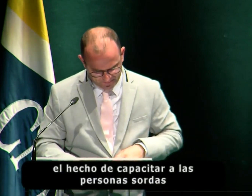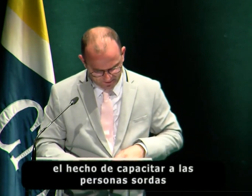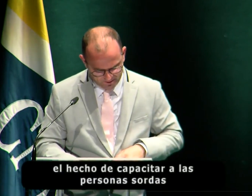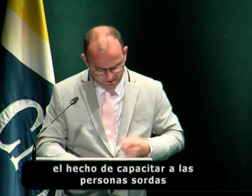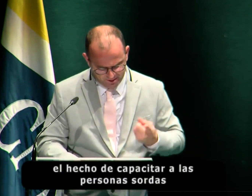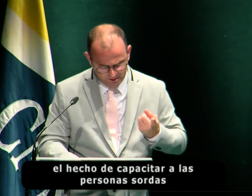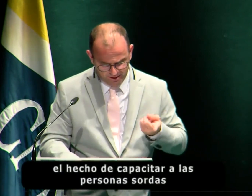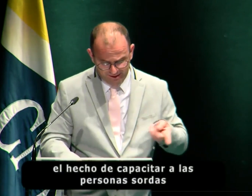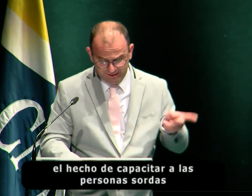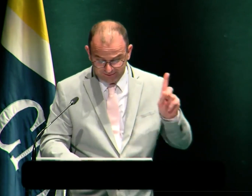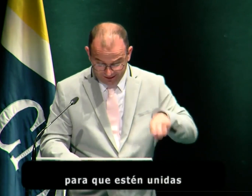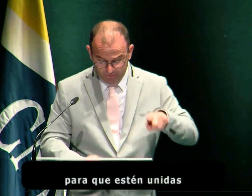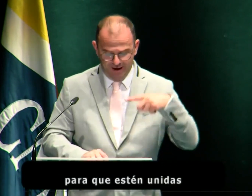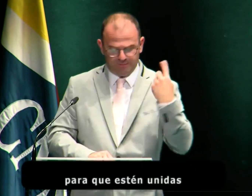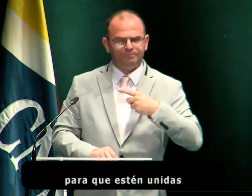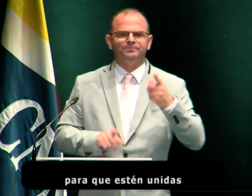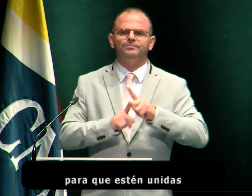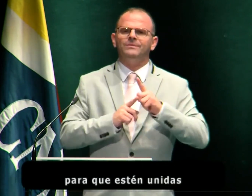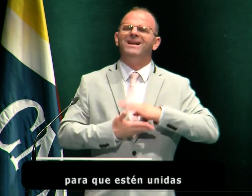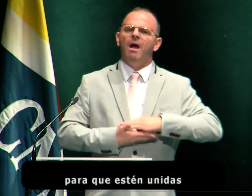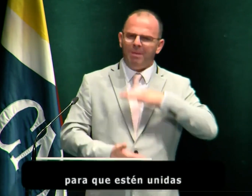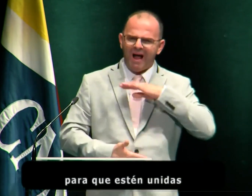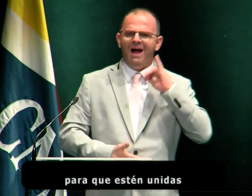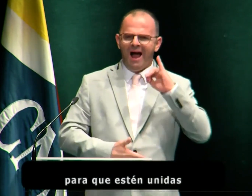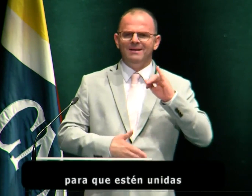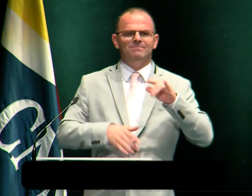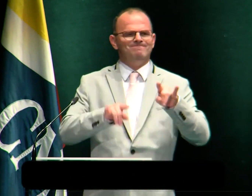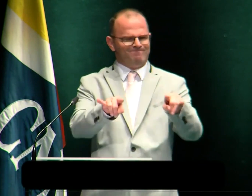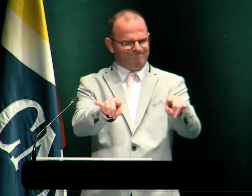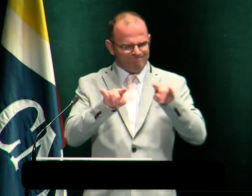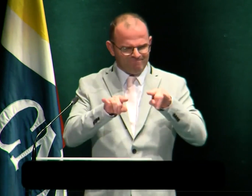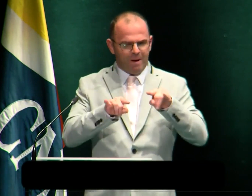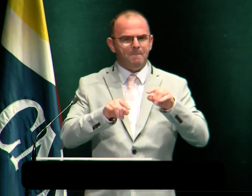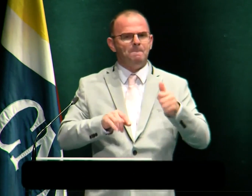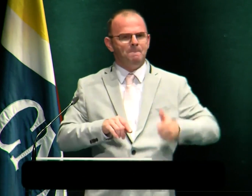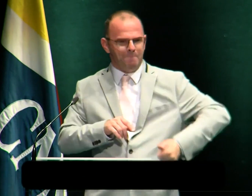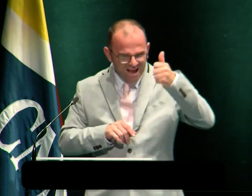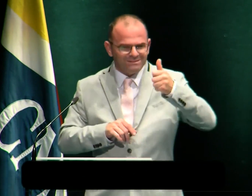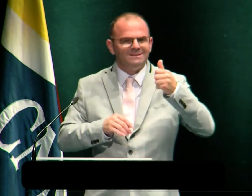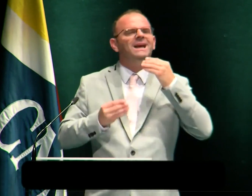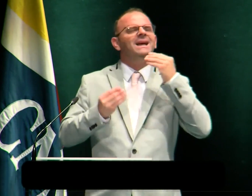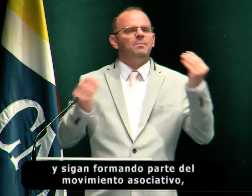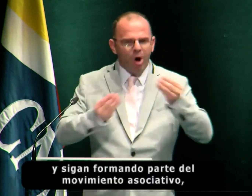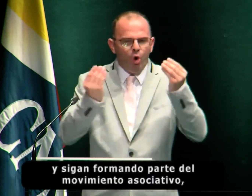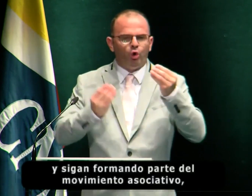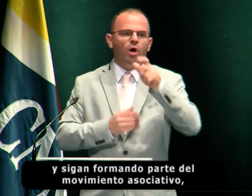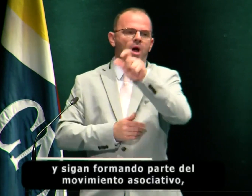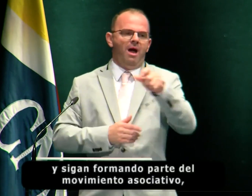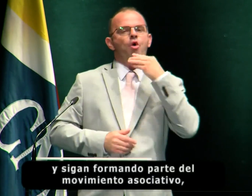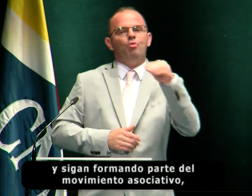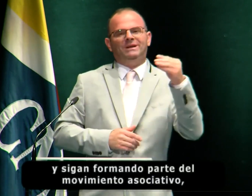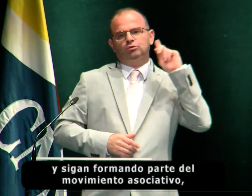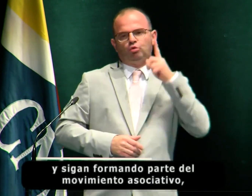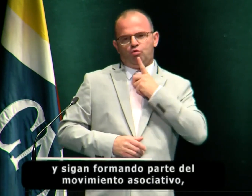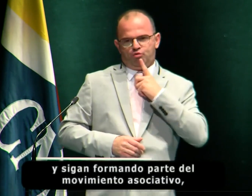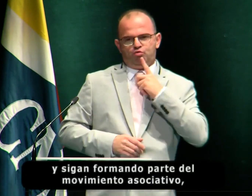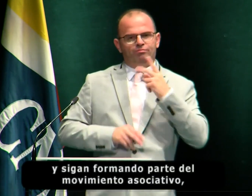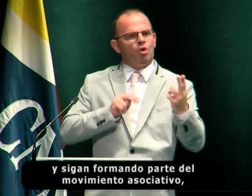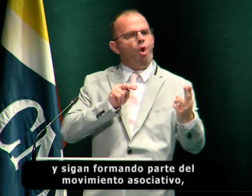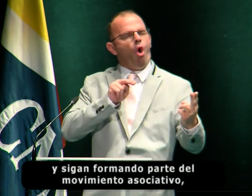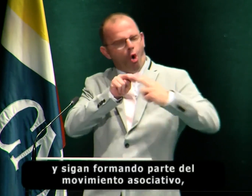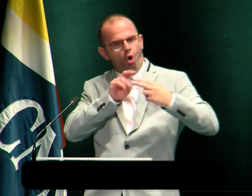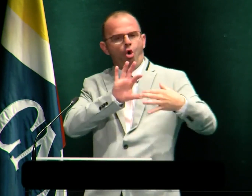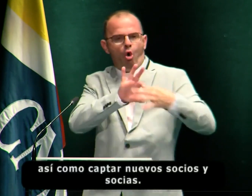del movimiento asociativo, así como para captar nuevos socios y socias. También demostramos esa capacidad de